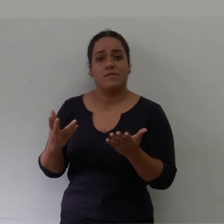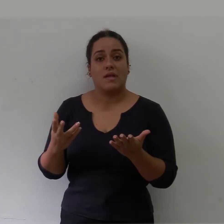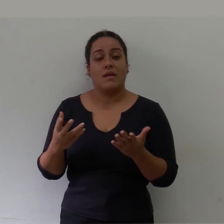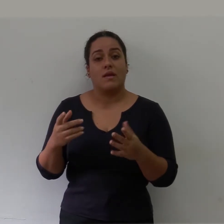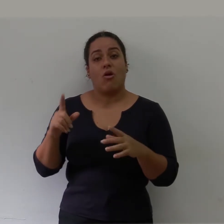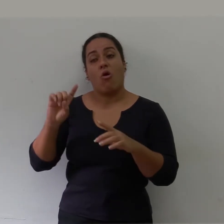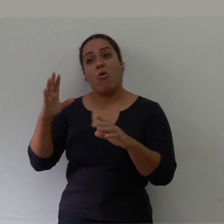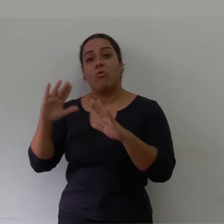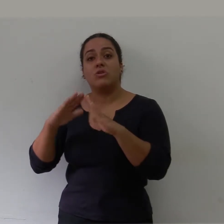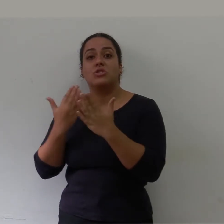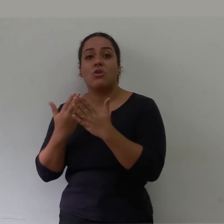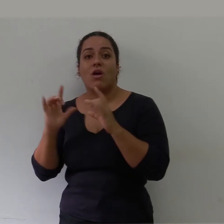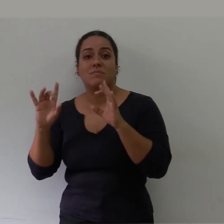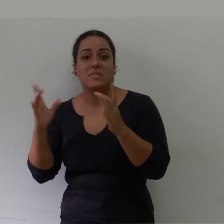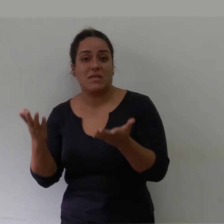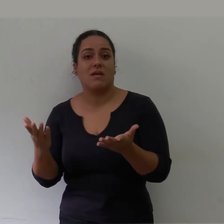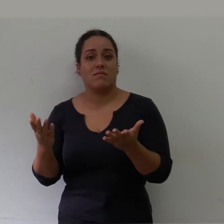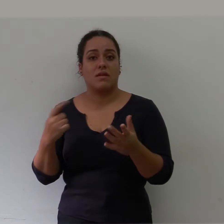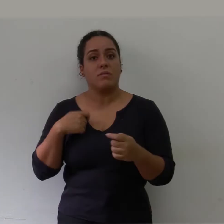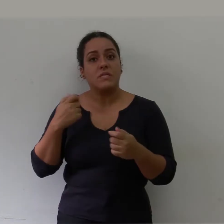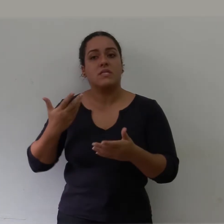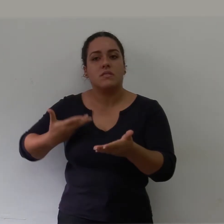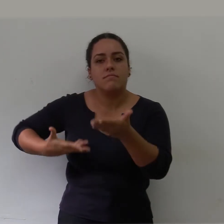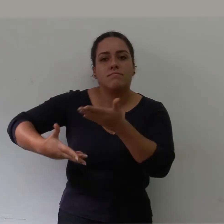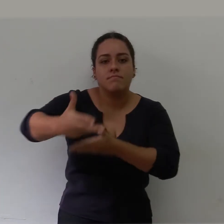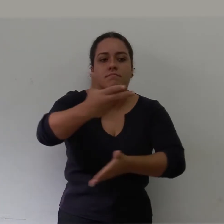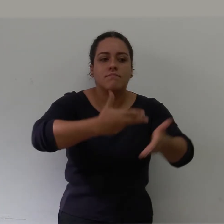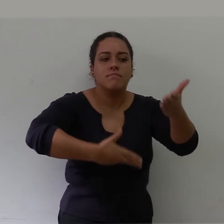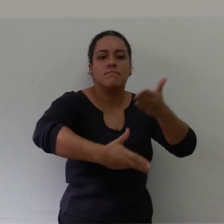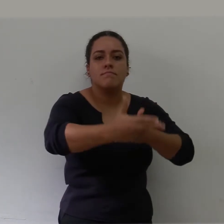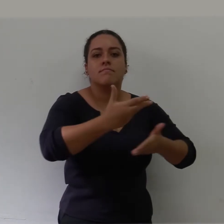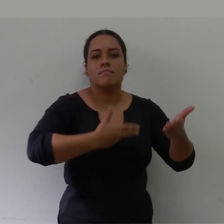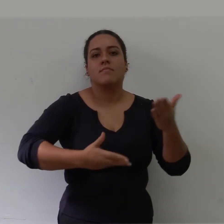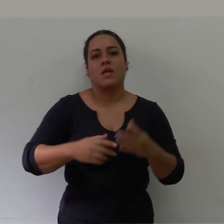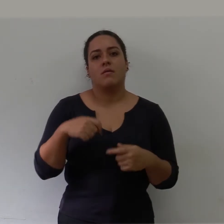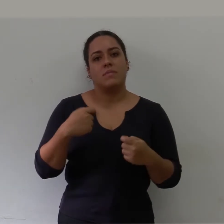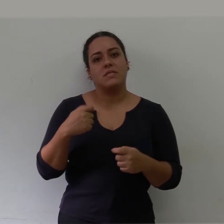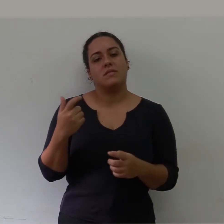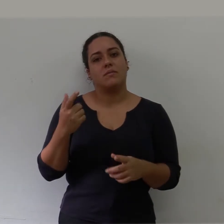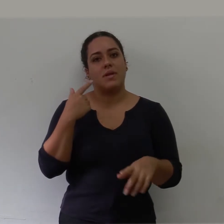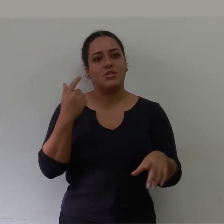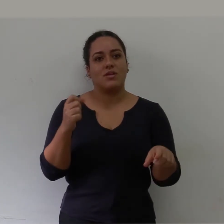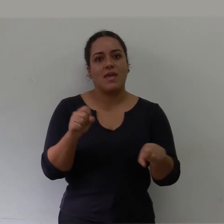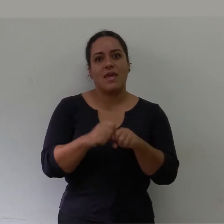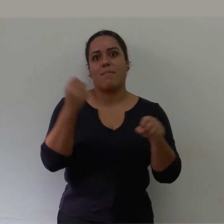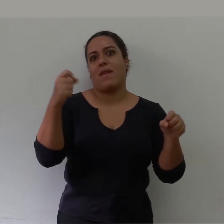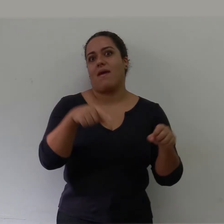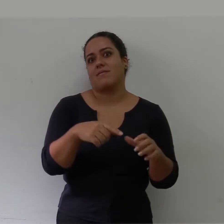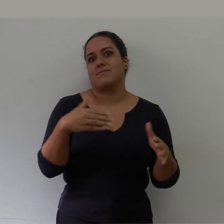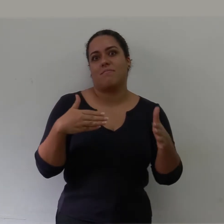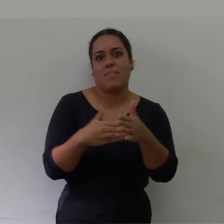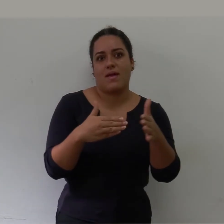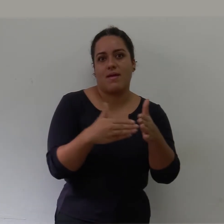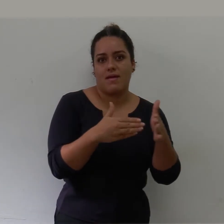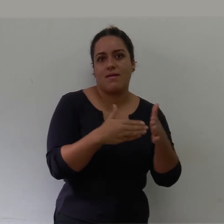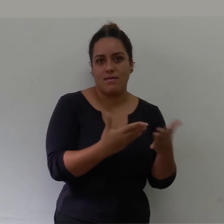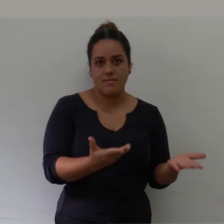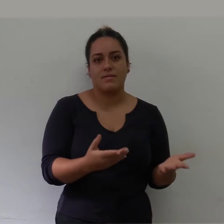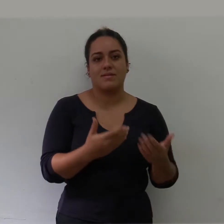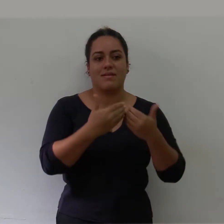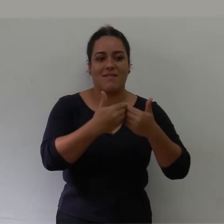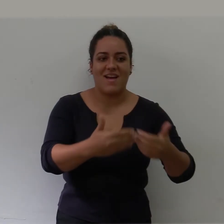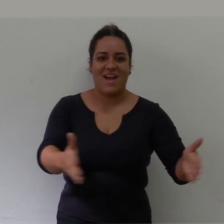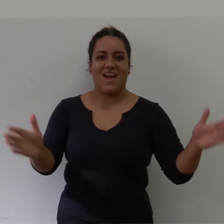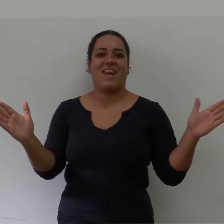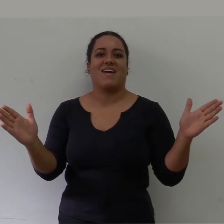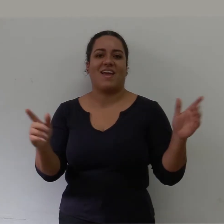especializadas, né, e precisam vir para o convívio. Aí a gente vai começar a quebrar as calçadas, quebrar e alargar as